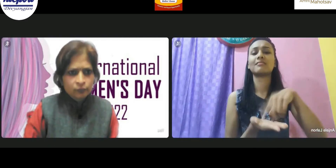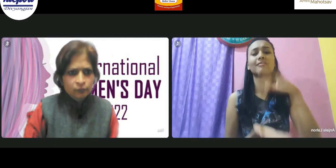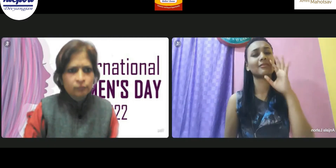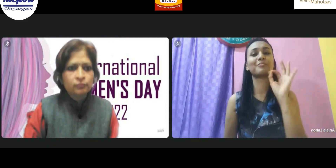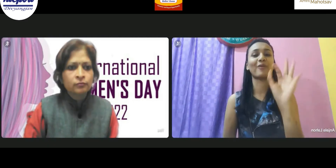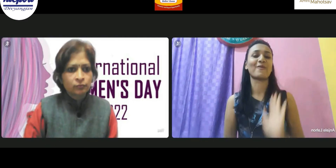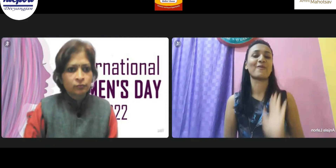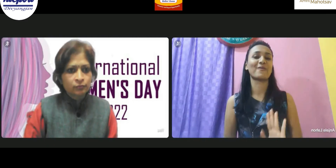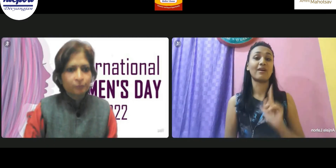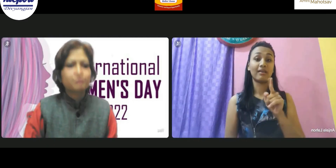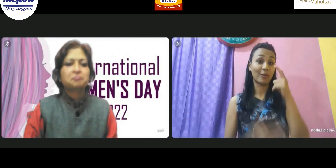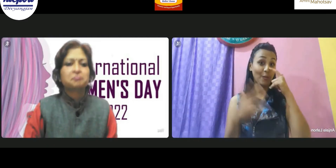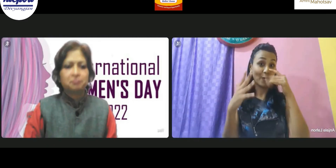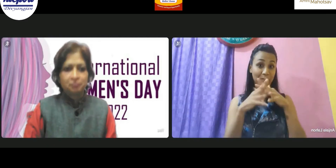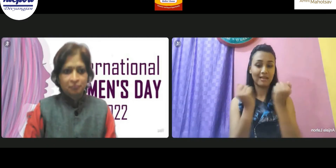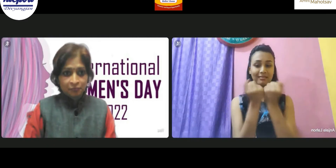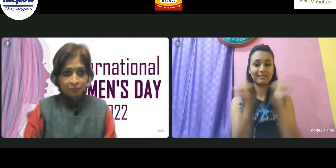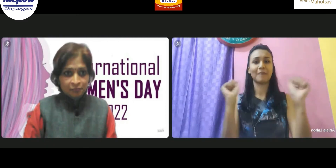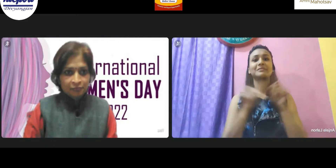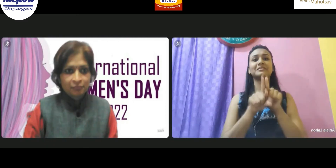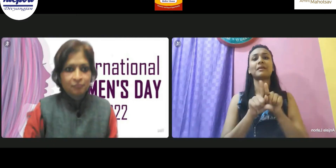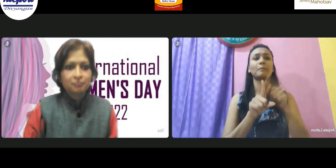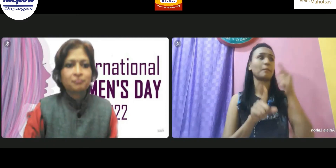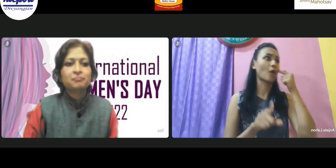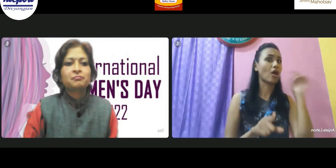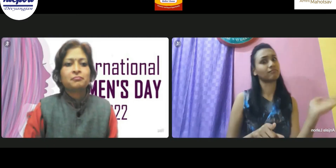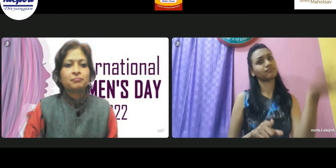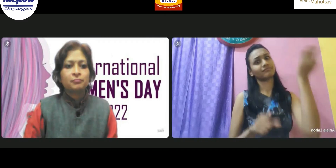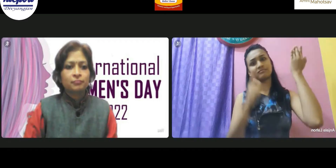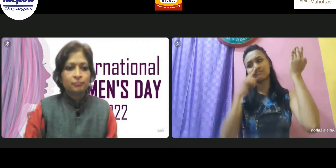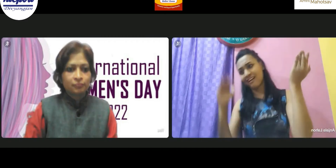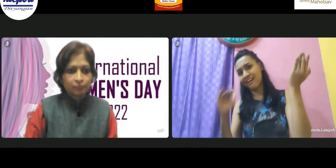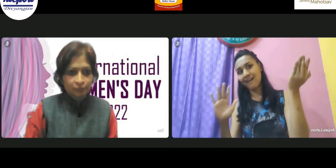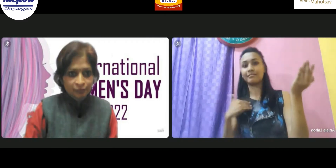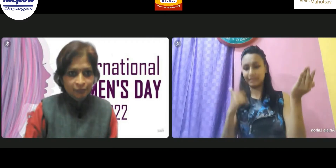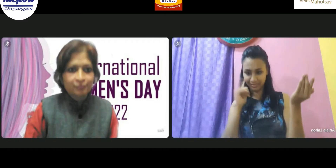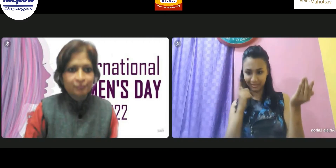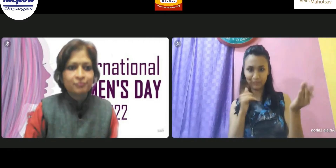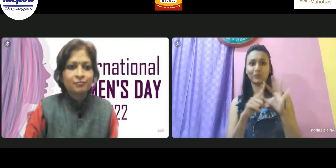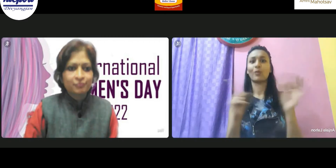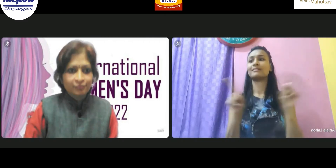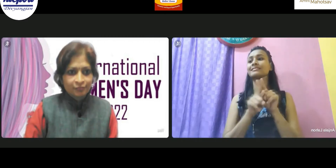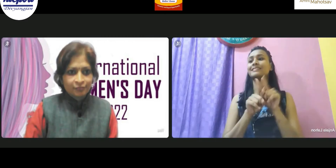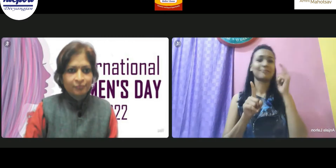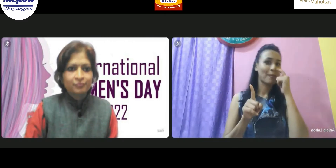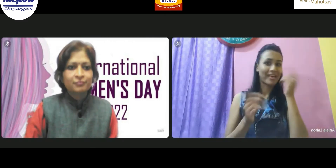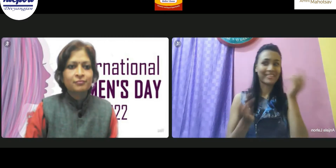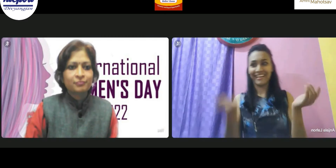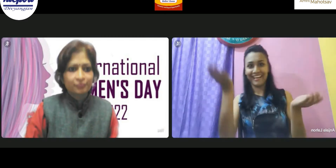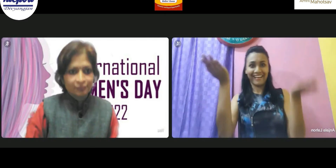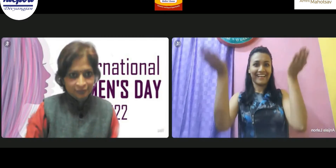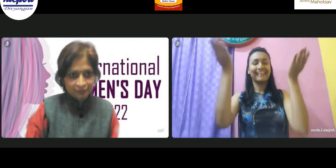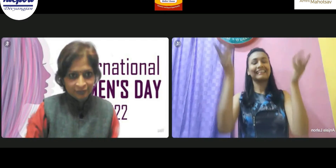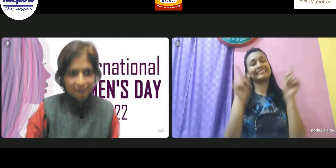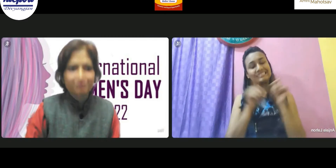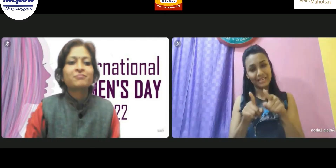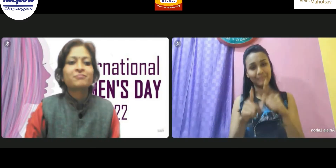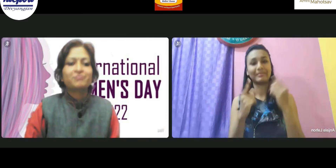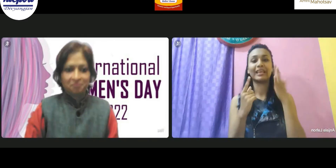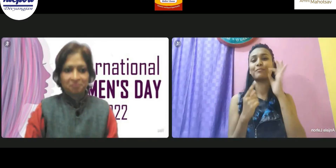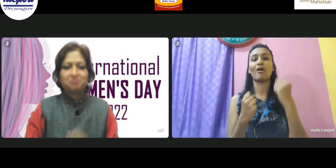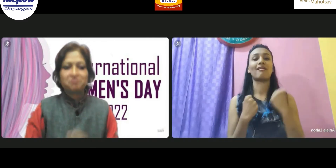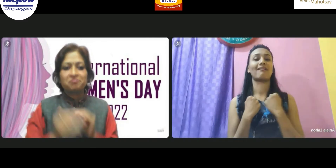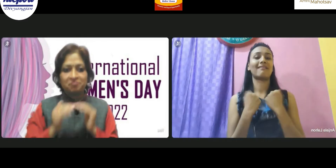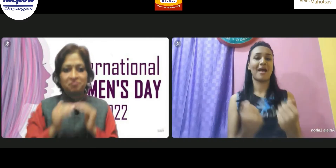सकता। हमें ये मान के चलना है कि हम सब कुछ कर सकते हैं। महिलाएं भी पुरुषों के बराबर हैं। जो काम पुरुष कर सकते